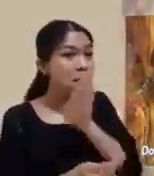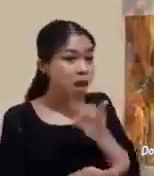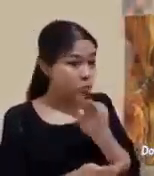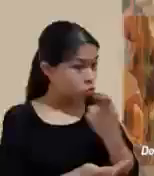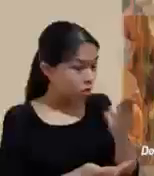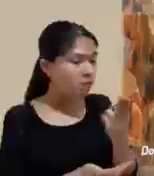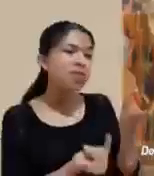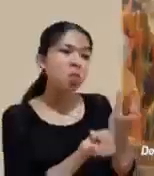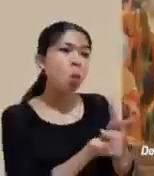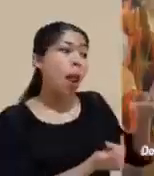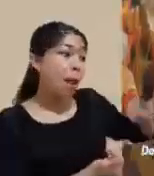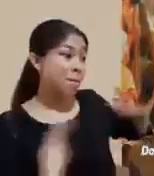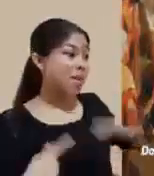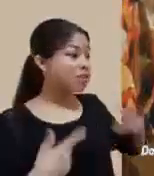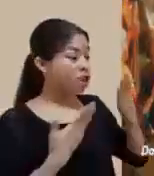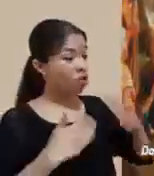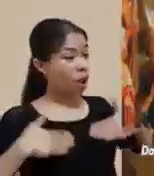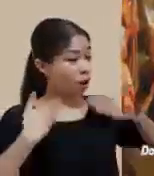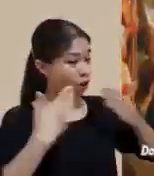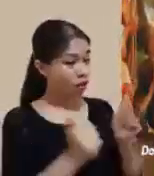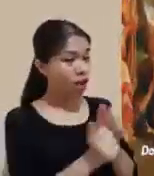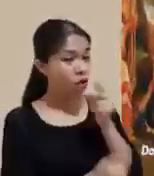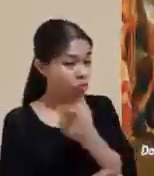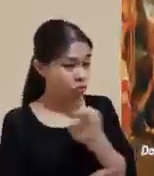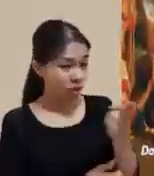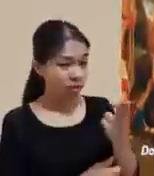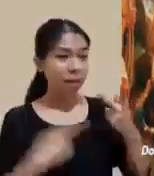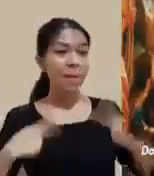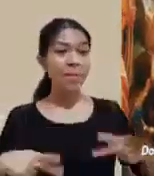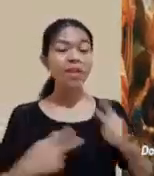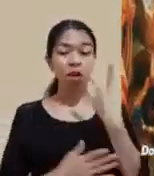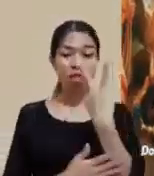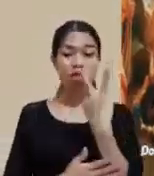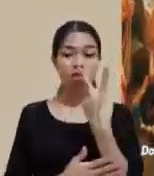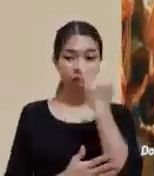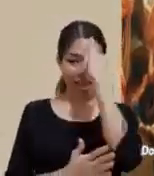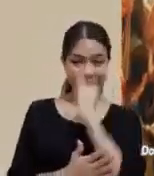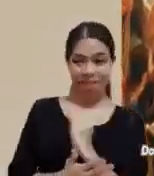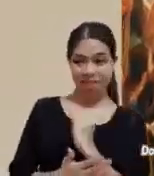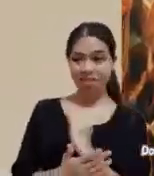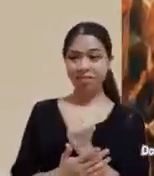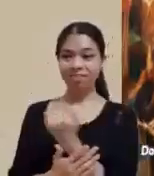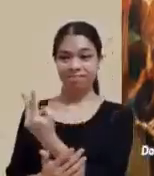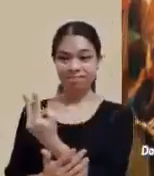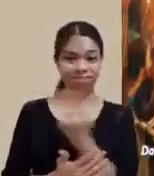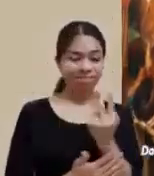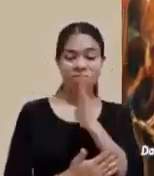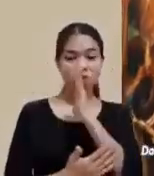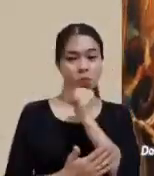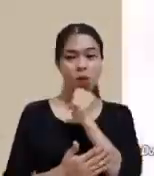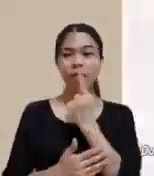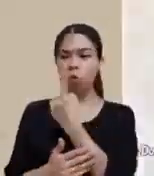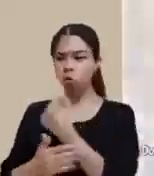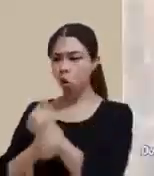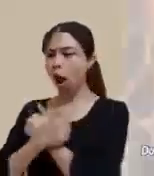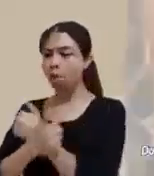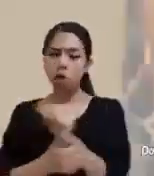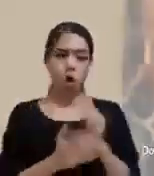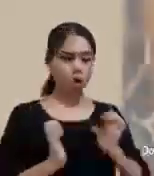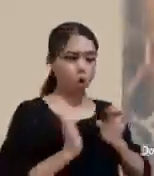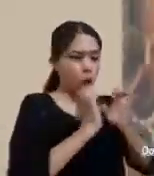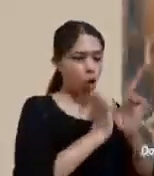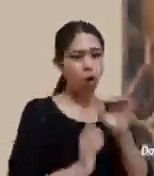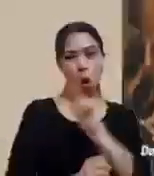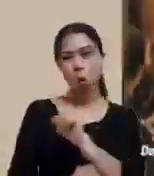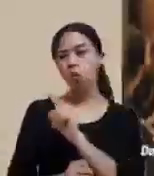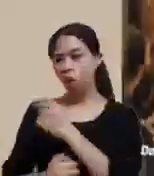de ustedes? No hay criado que pueda servir a dos amos, pues odiará a uno y amará al otro, o se apegará